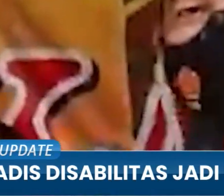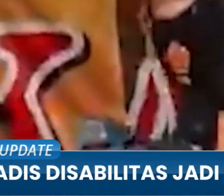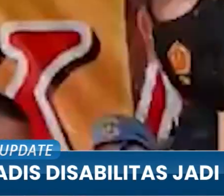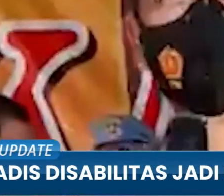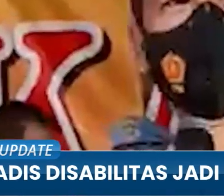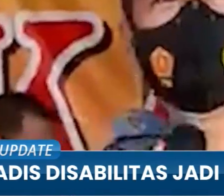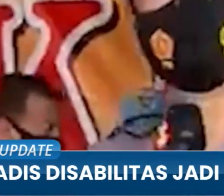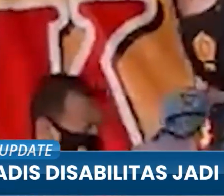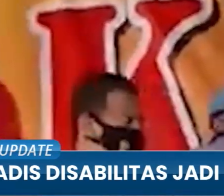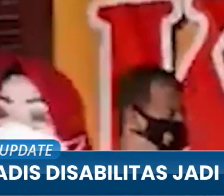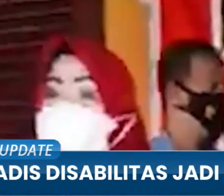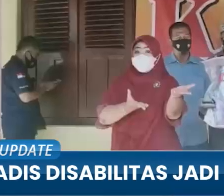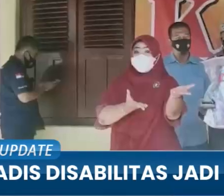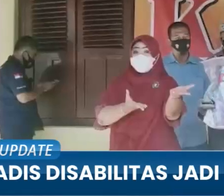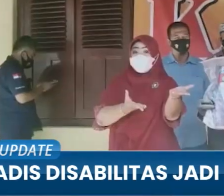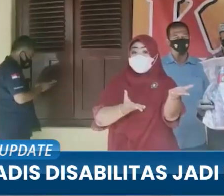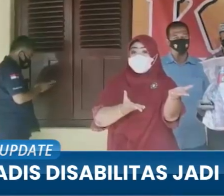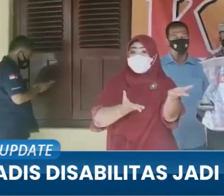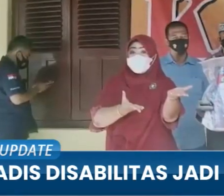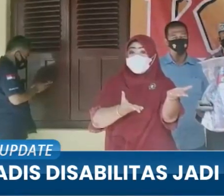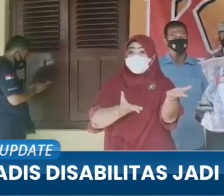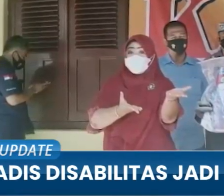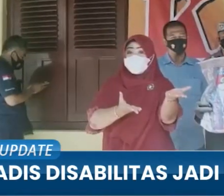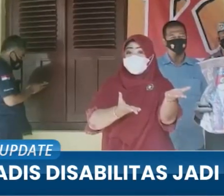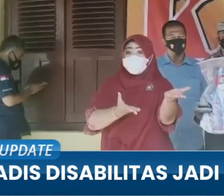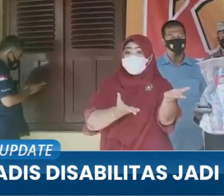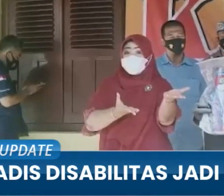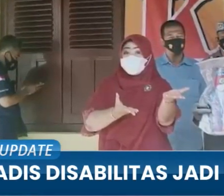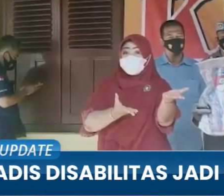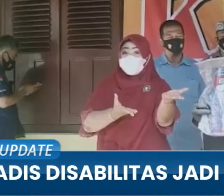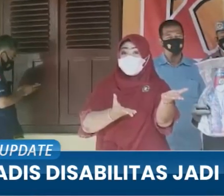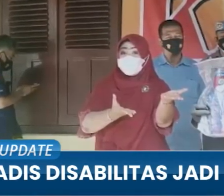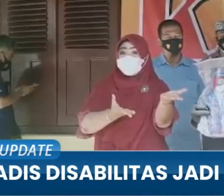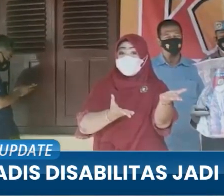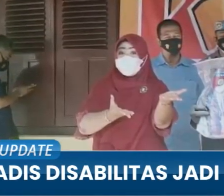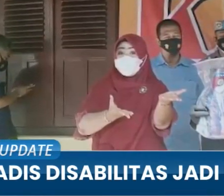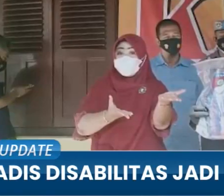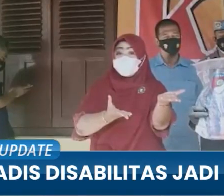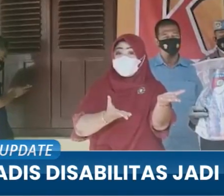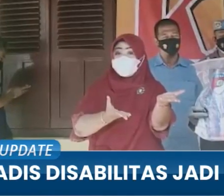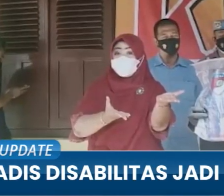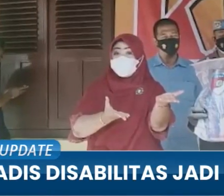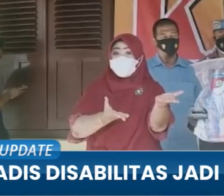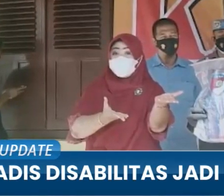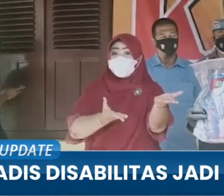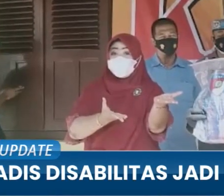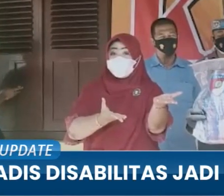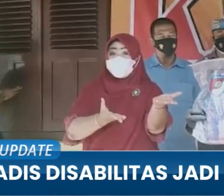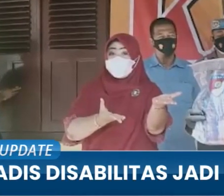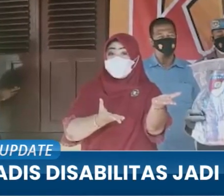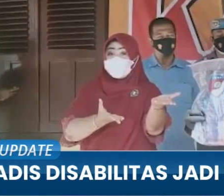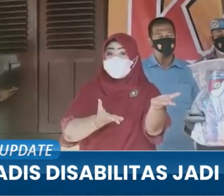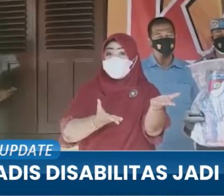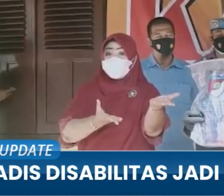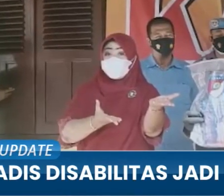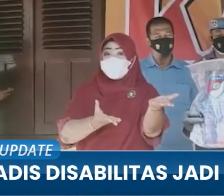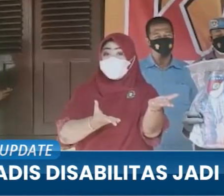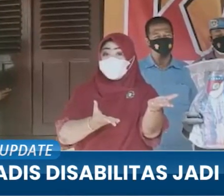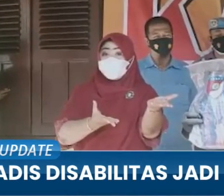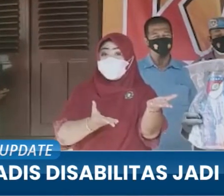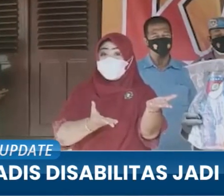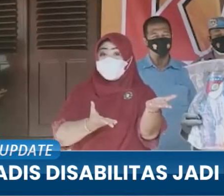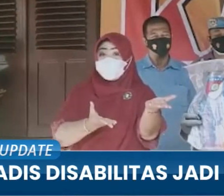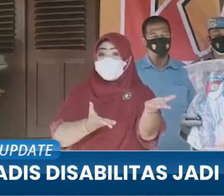korban dirudapaksa sebanyak enam kali oleh es informasi lebih lengkapnya akan disampaikan oleh rekan jurnalis